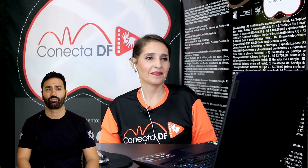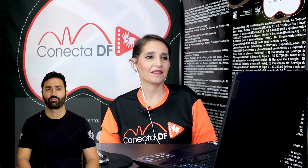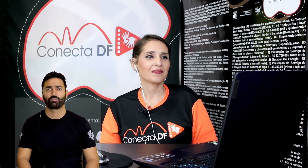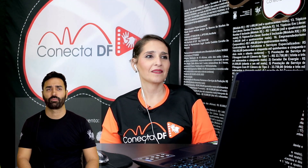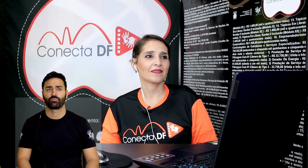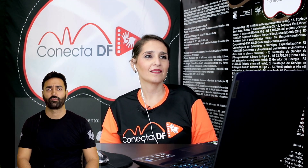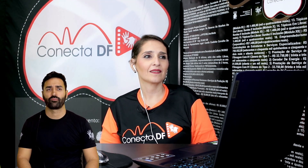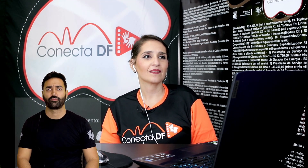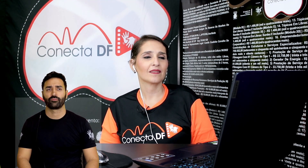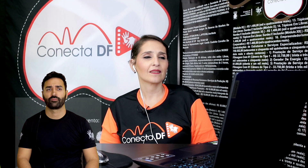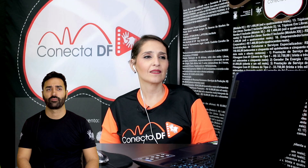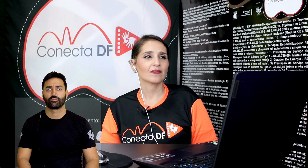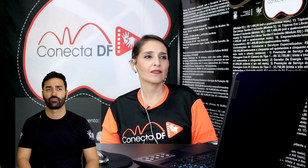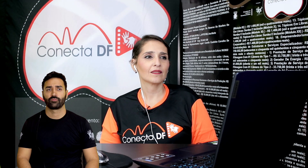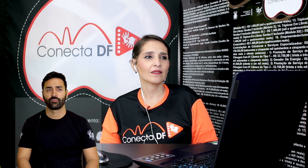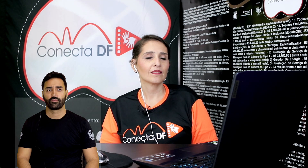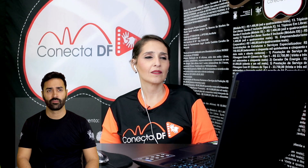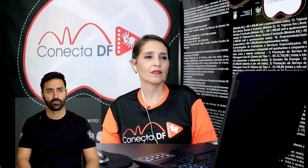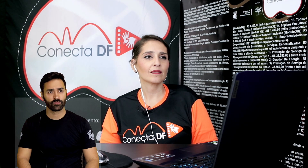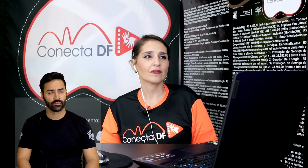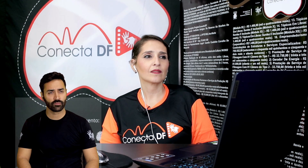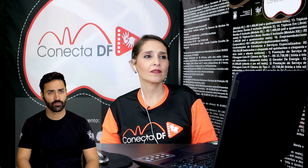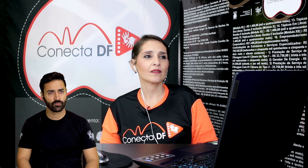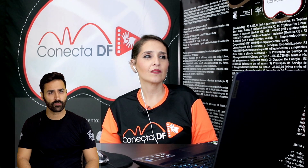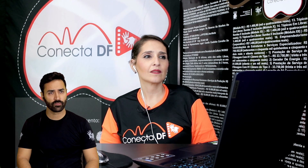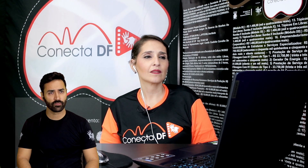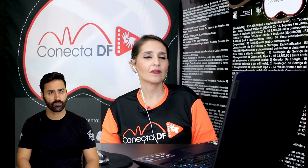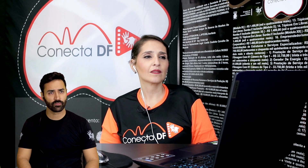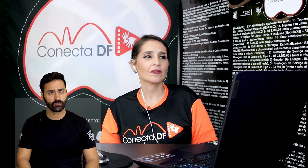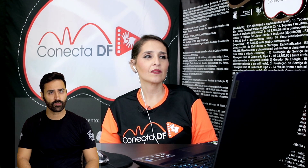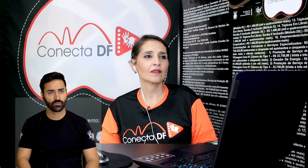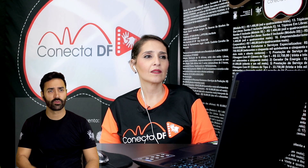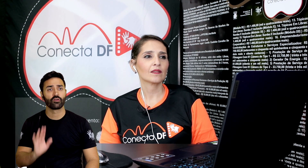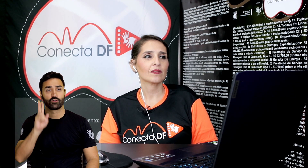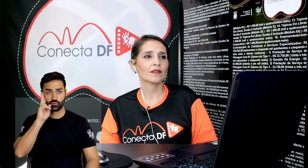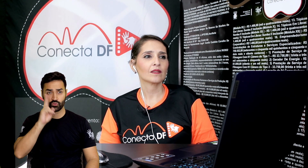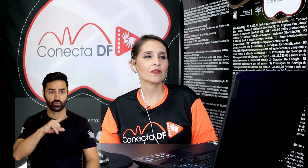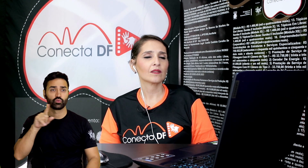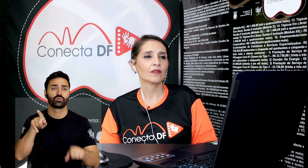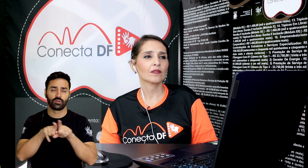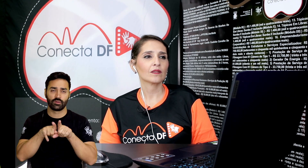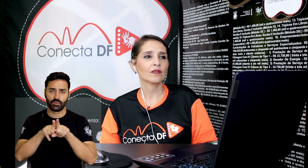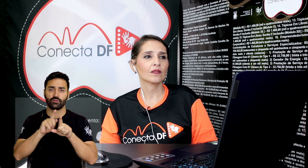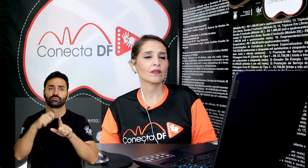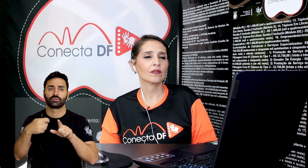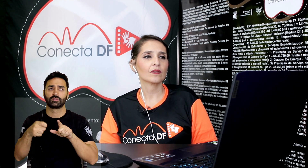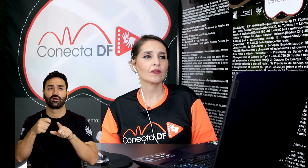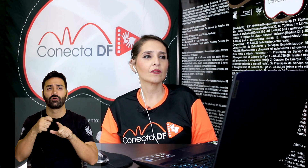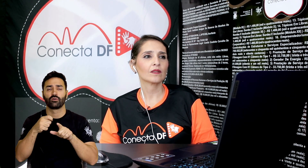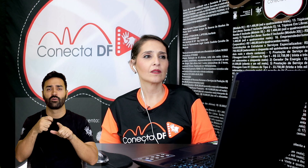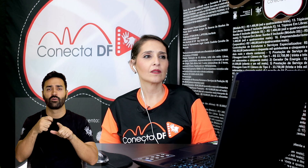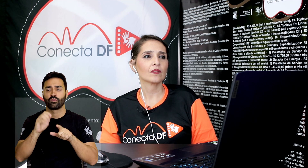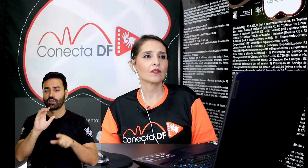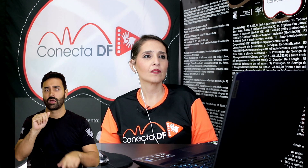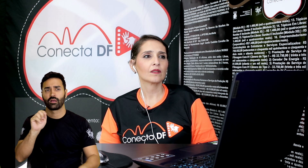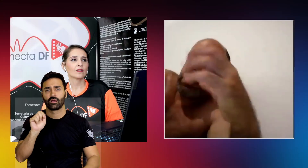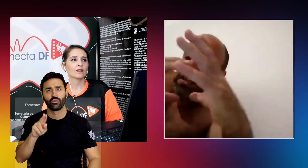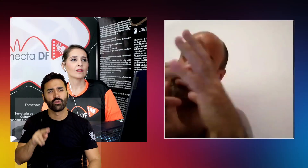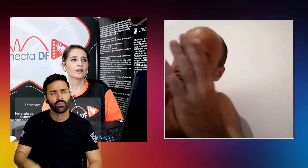Eu vi uma forma que tem cacau, que eu ouvi o surdo já falando, já a expressão, ele faz